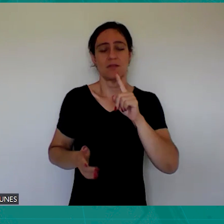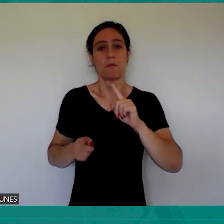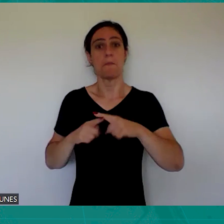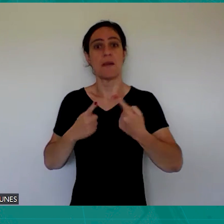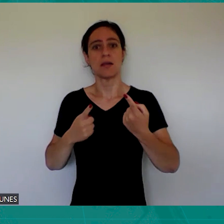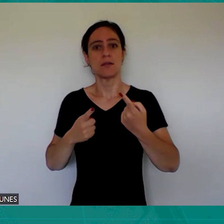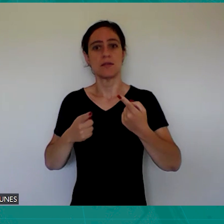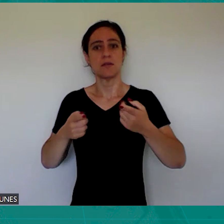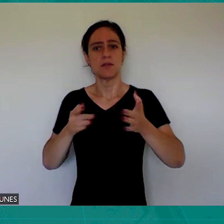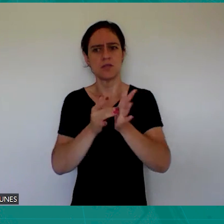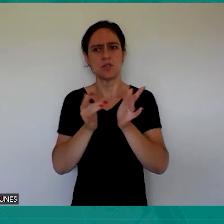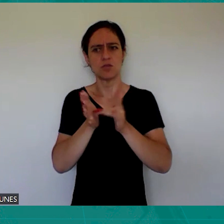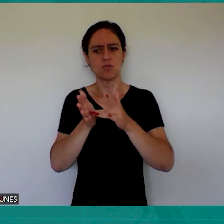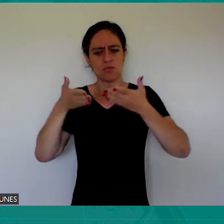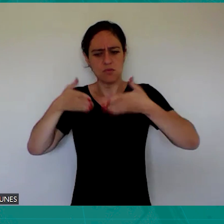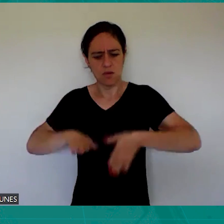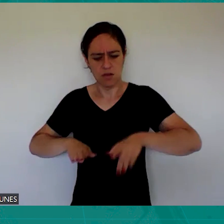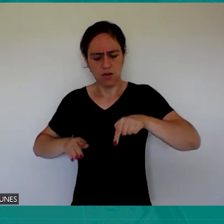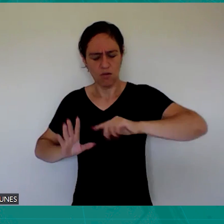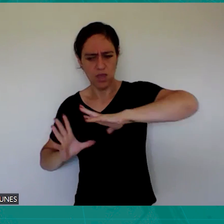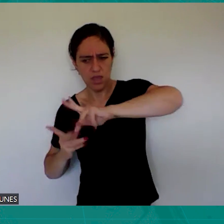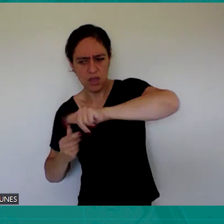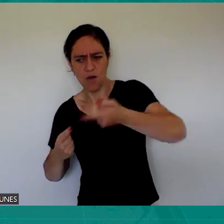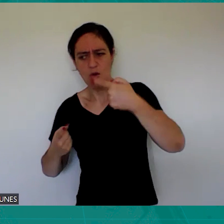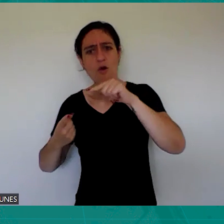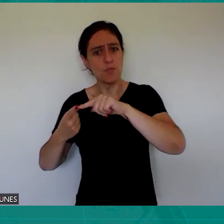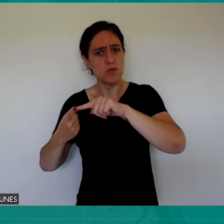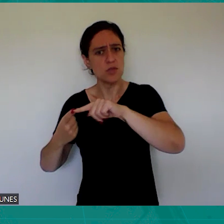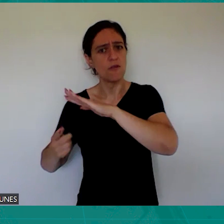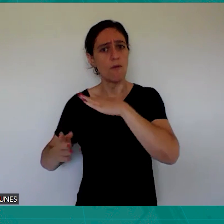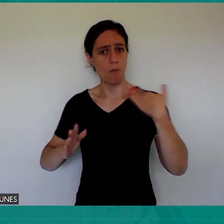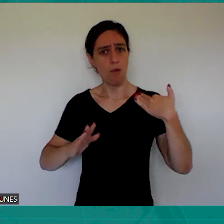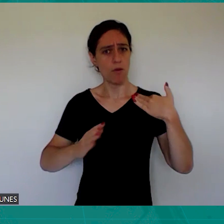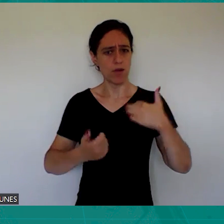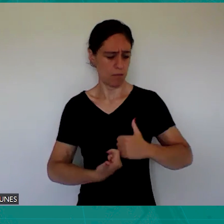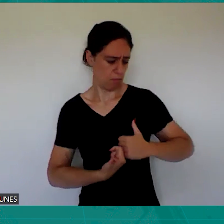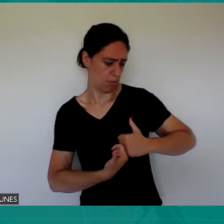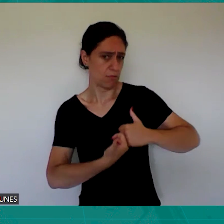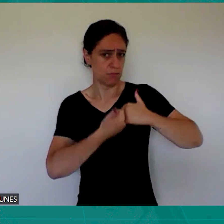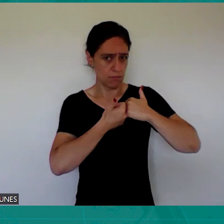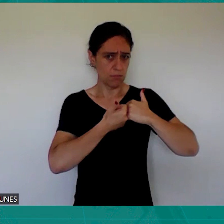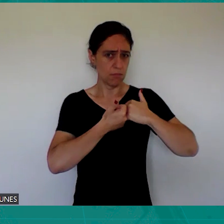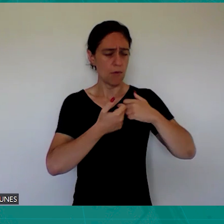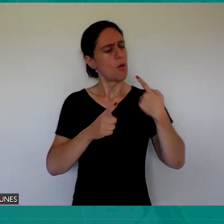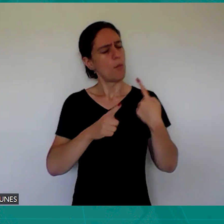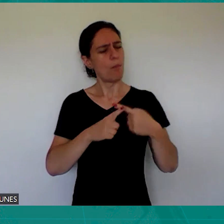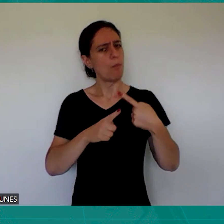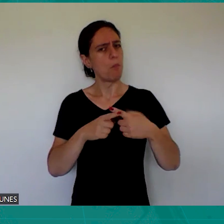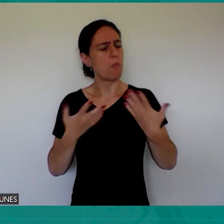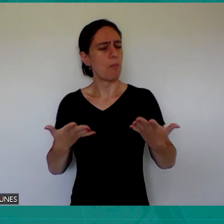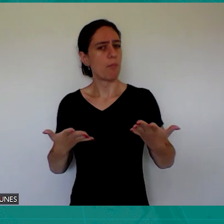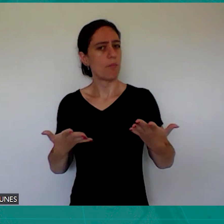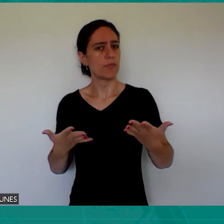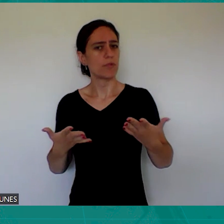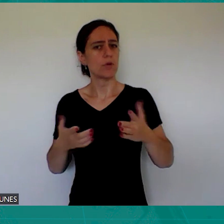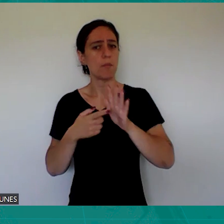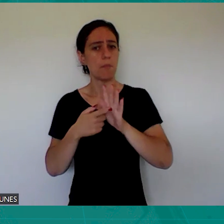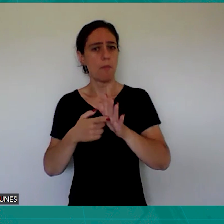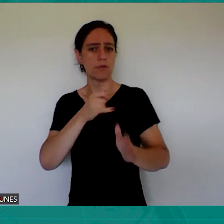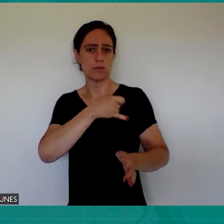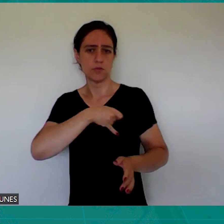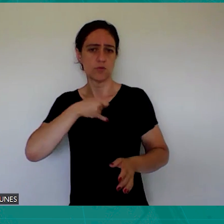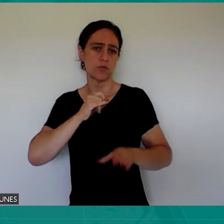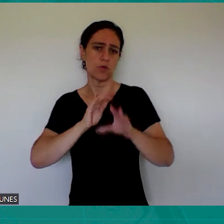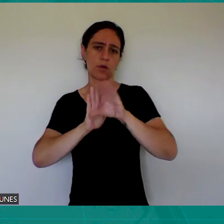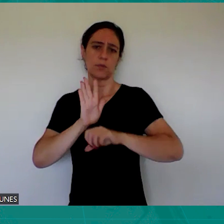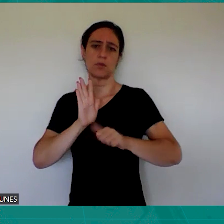isso. Ele precisava morrer. Sabe por que ele precisava morrer? Aí João 14, daí para frente,